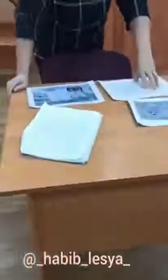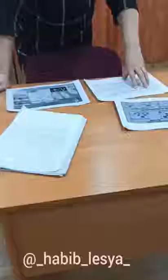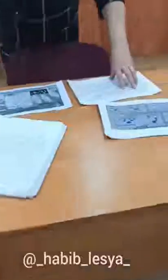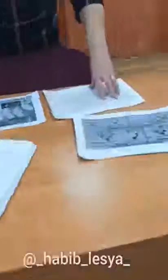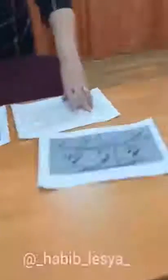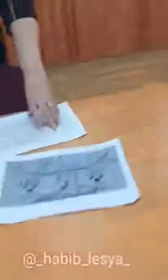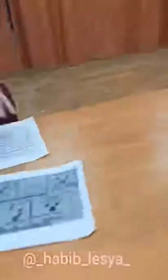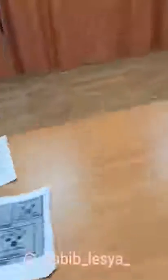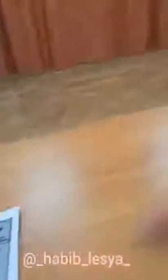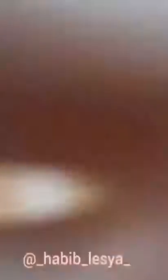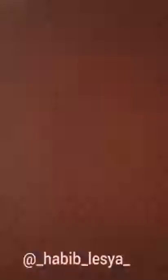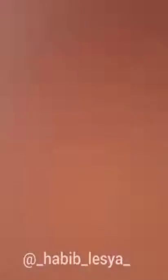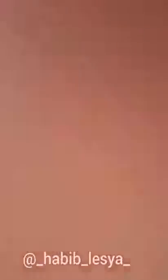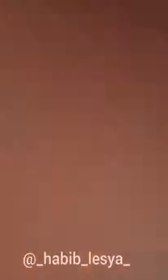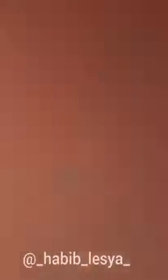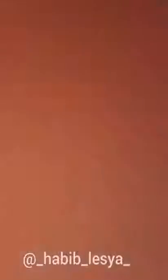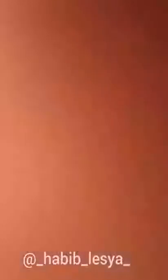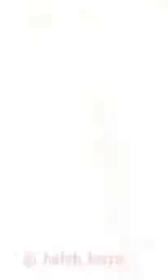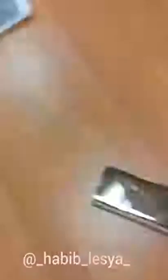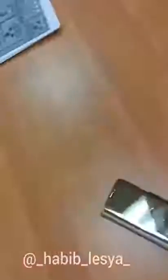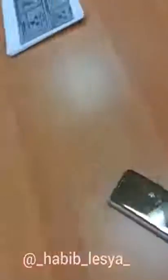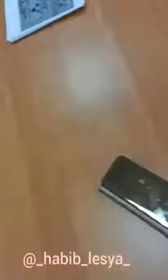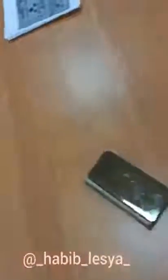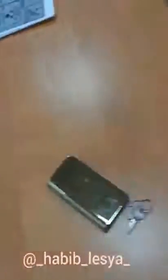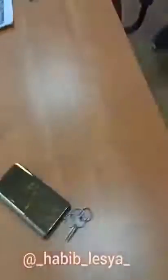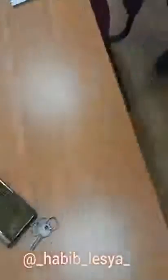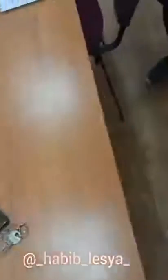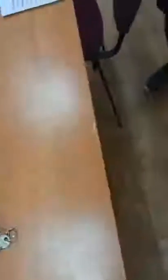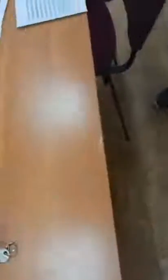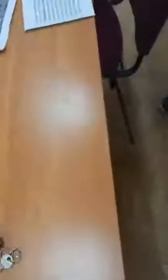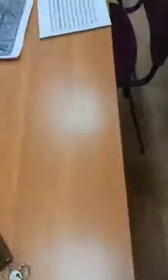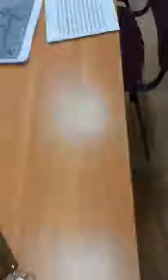Тоже не пишут? Вы хоть я немножко... отправлю вам. Я.